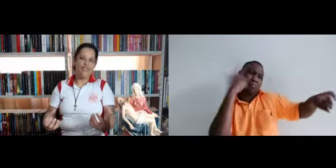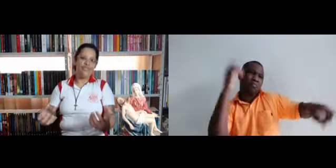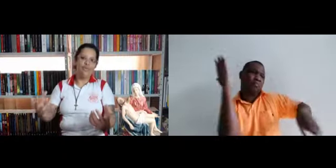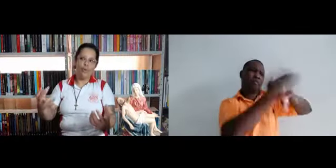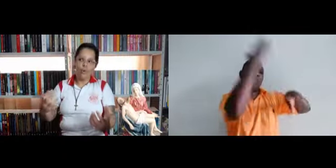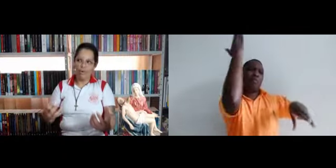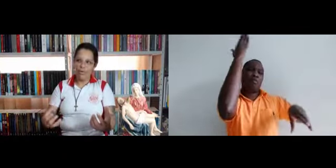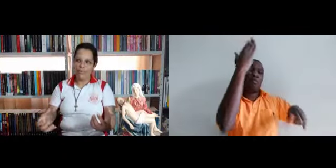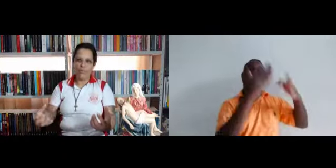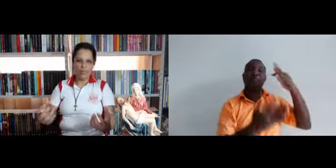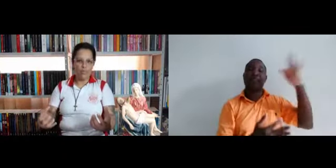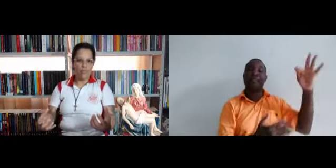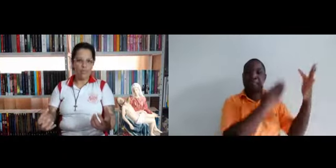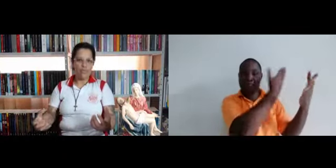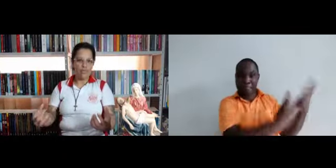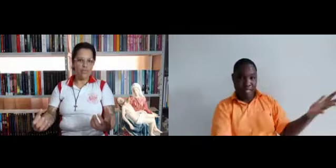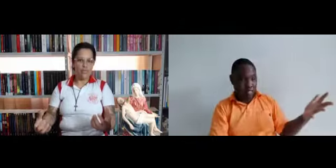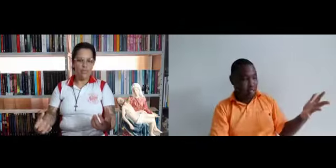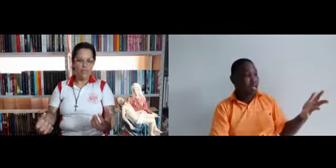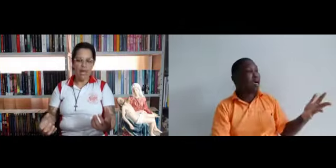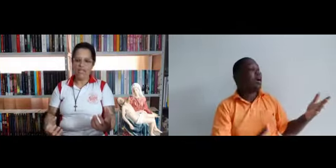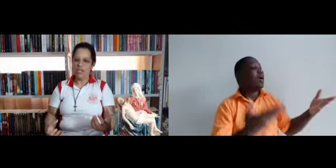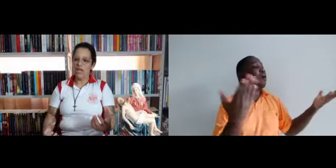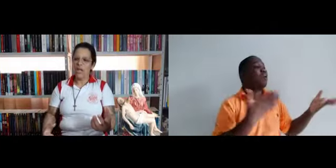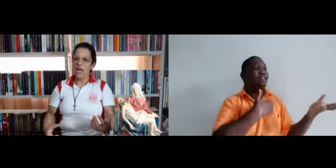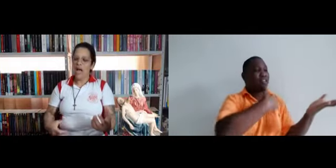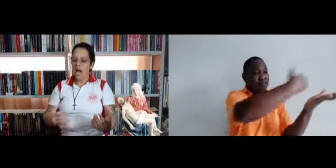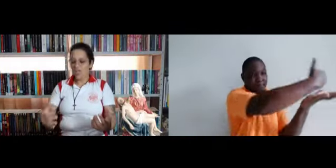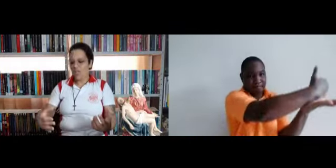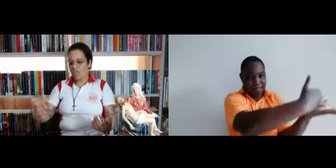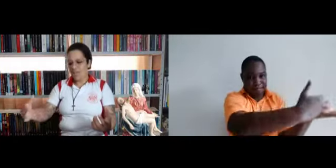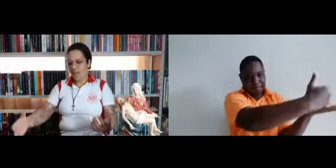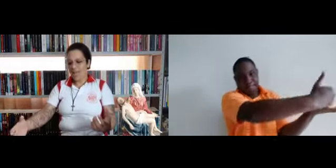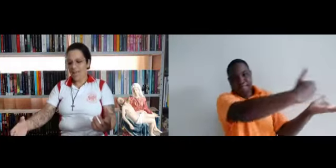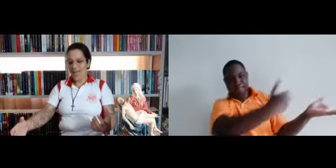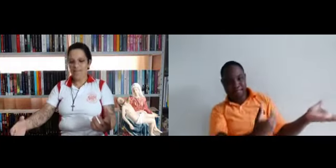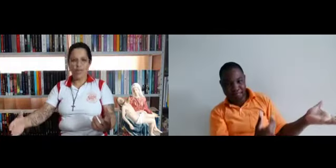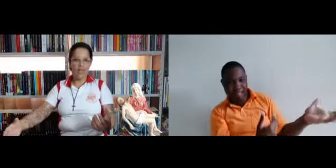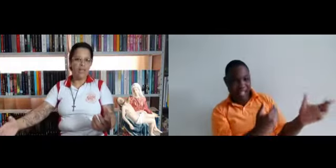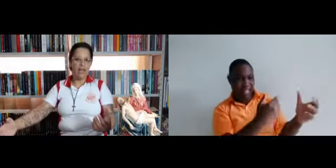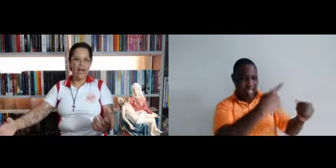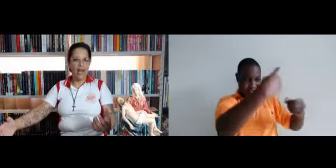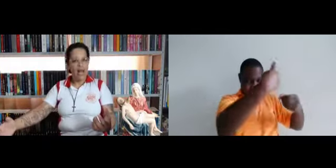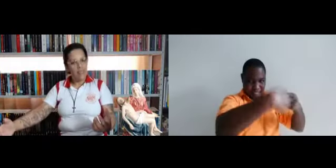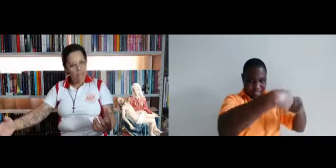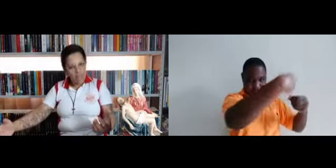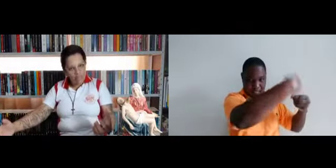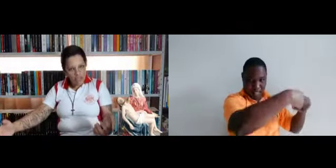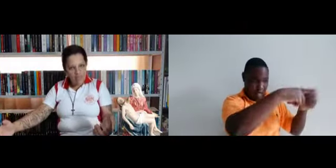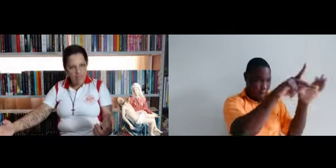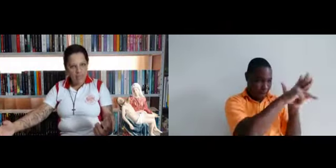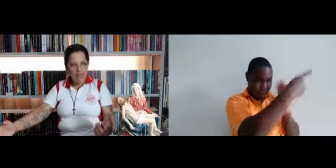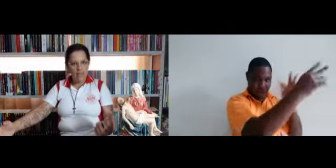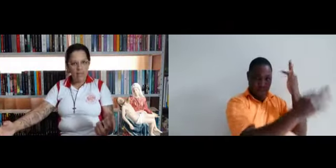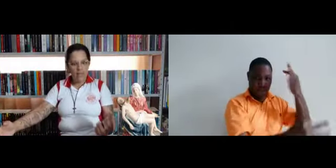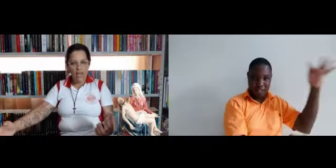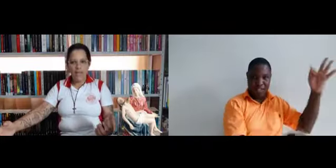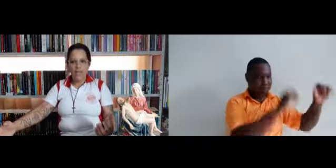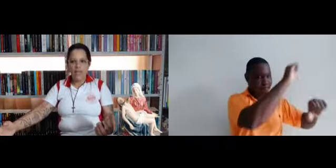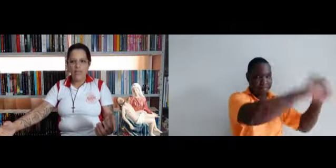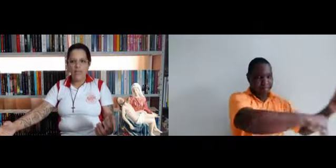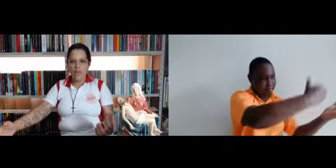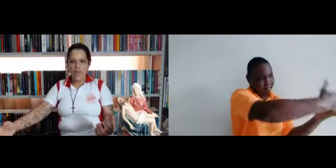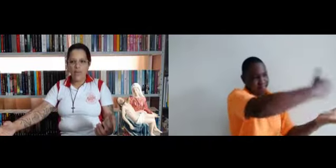carregada de todos os seus problemas, de toda a sua problemática, a gente tem essa corrida armamentista,